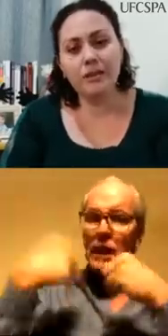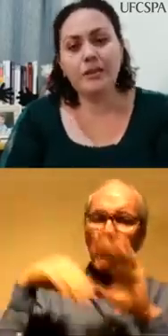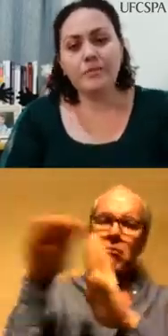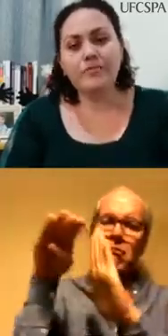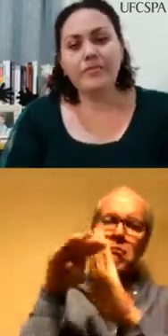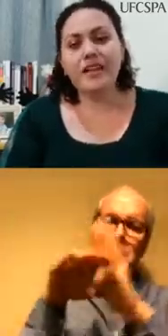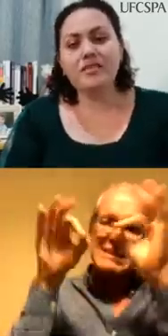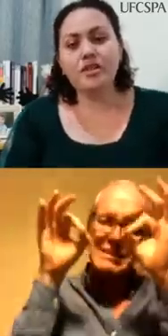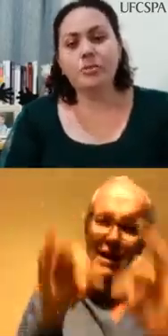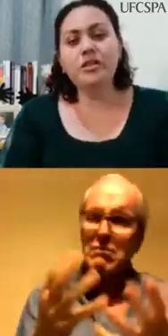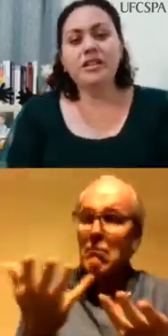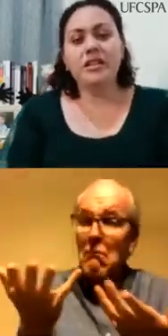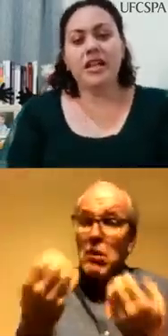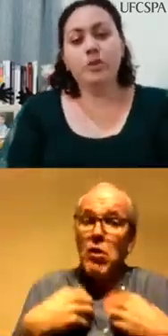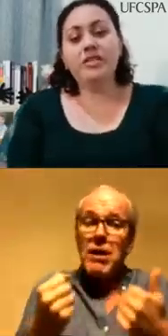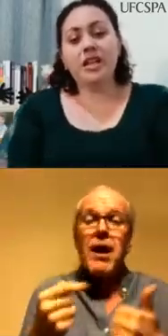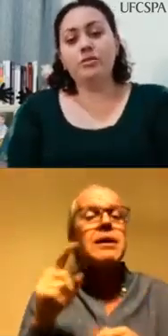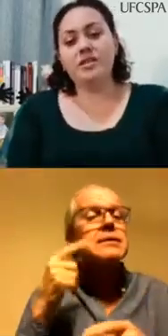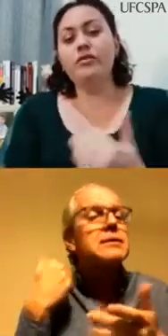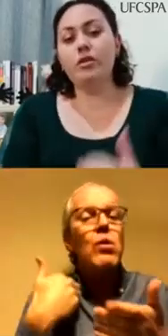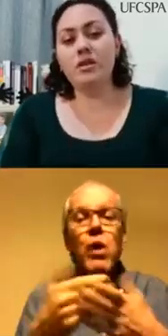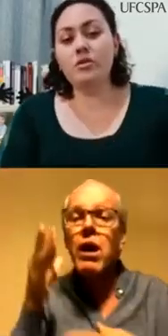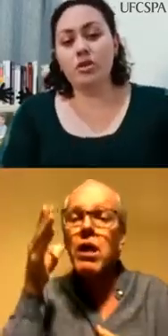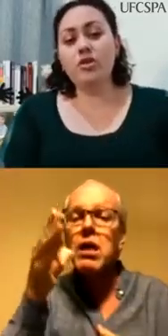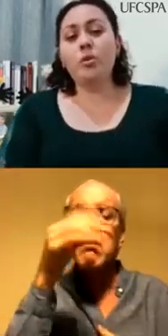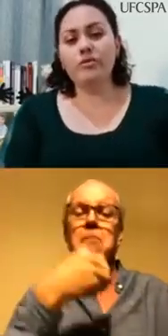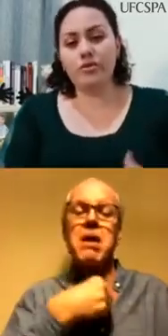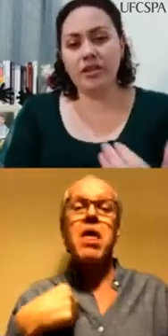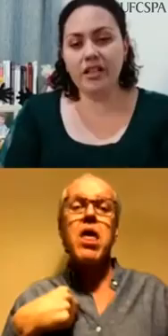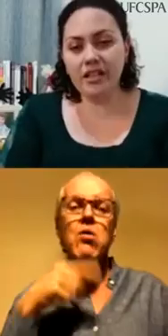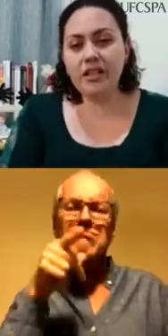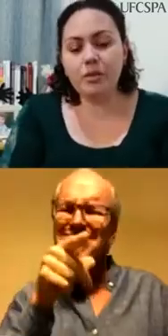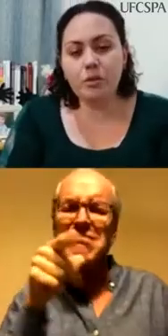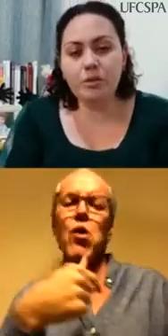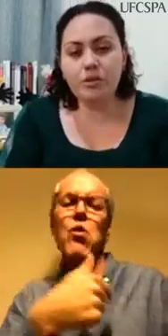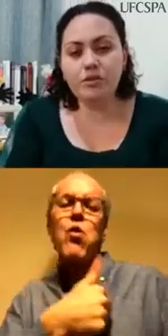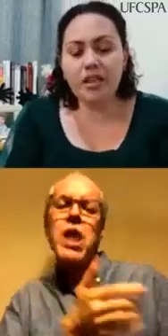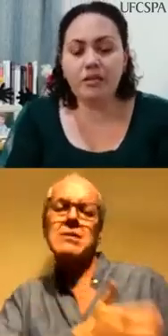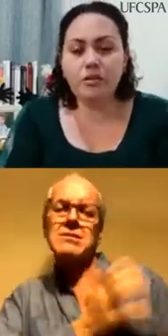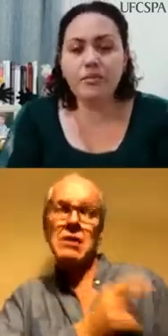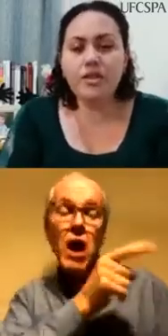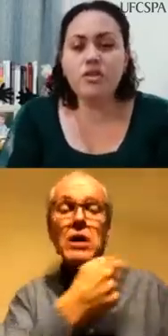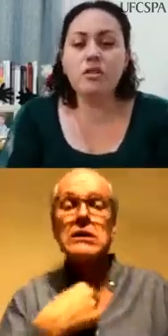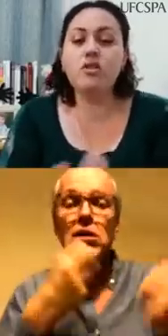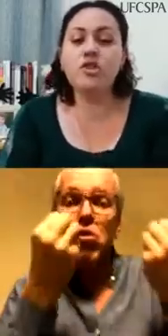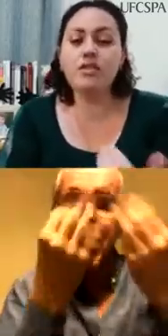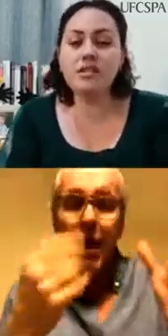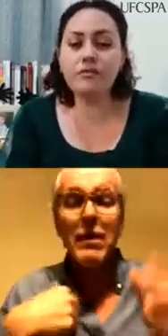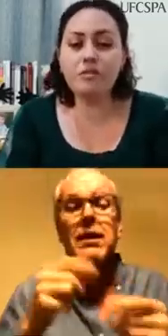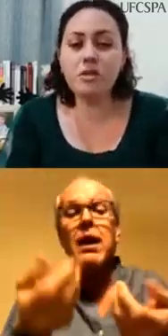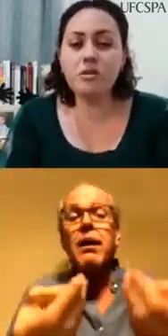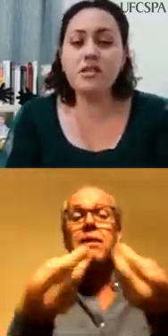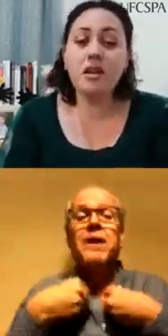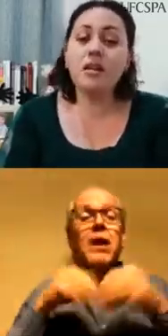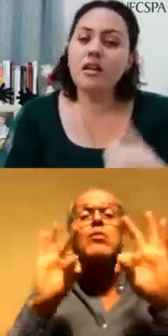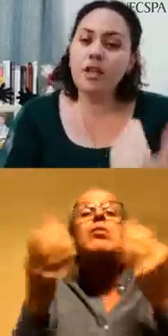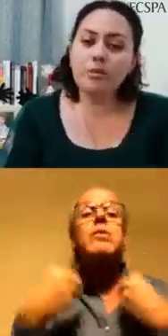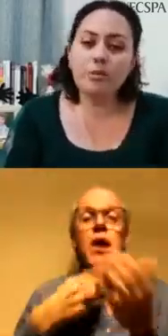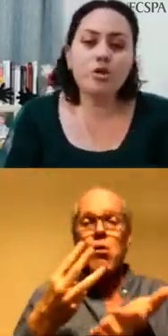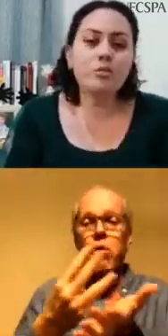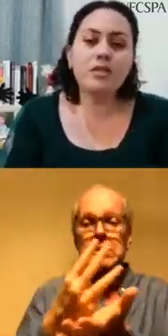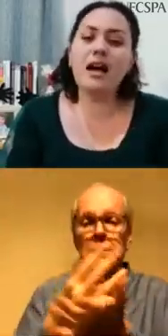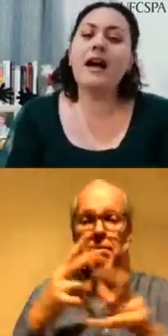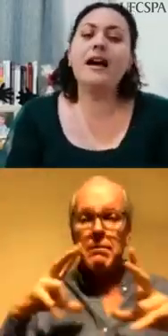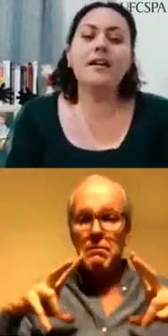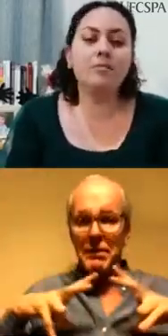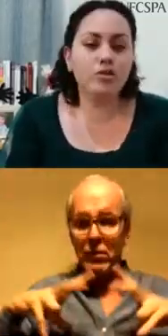comigo, né? Então, eu tendo as informações de como funcionaria, né, pelo meu plano, que é da Unimed, então eu tive essas informações e